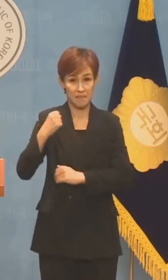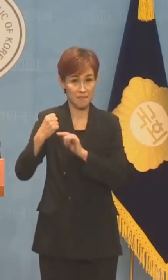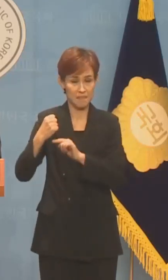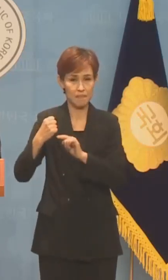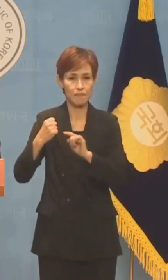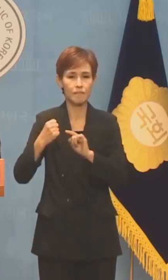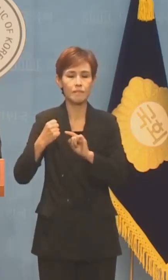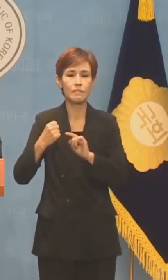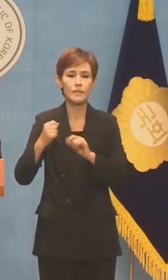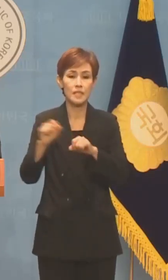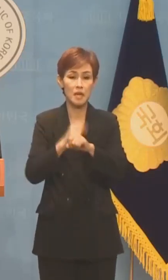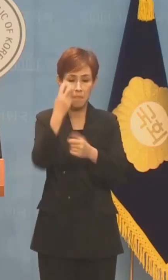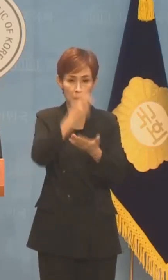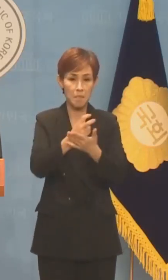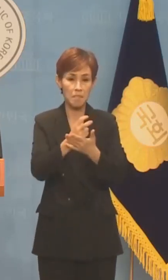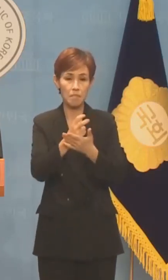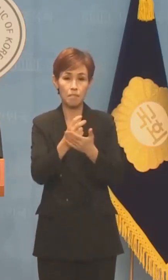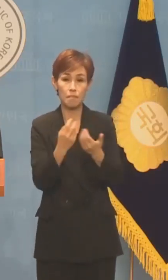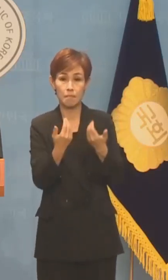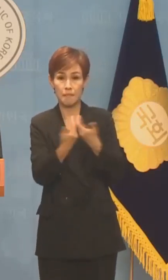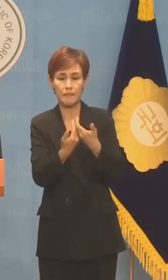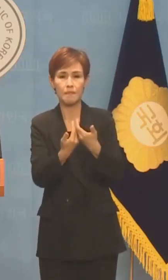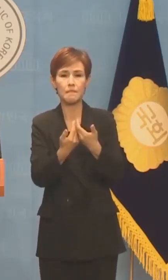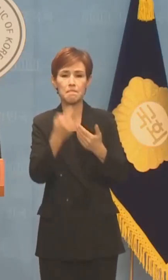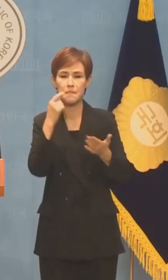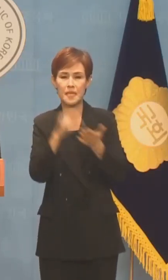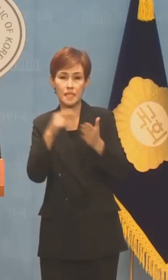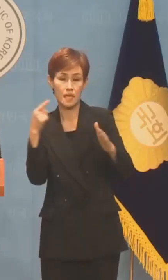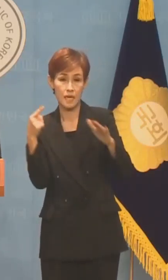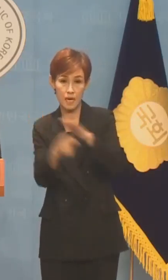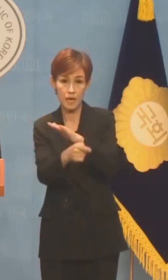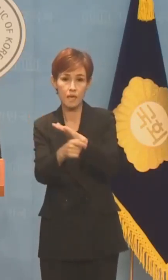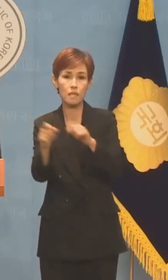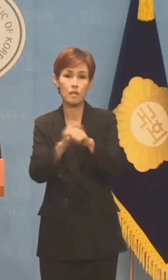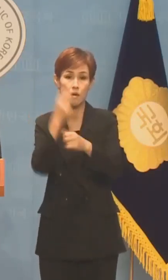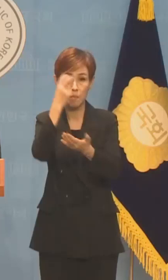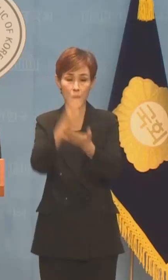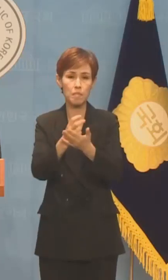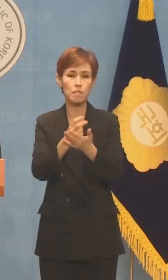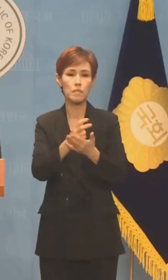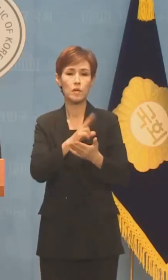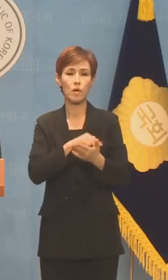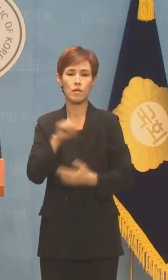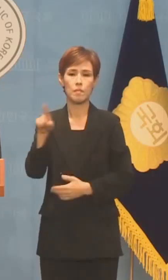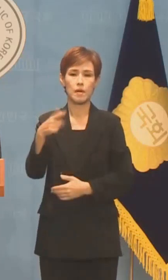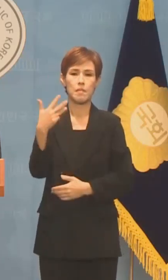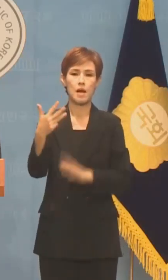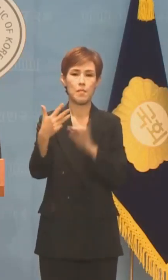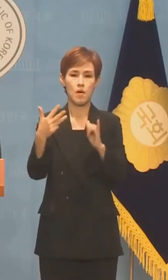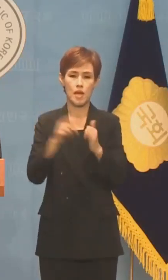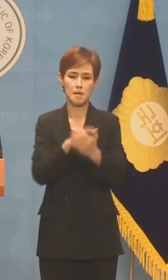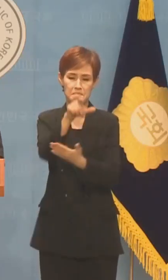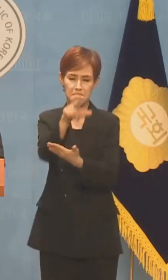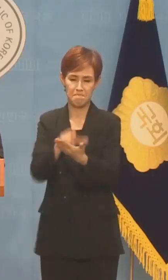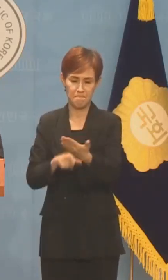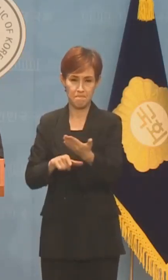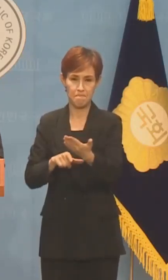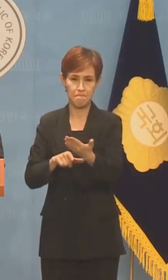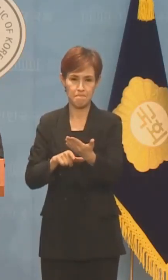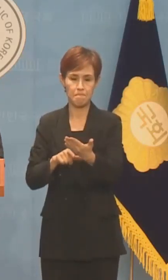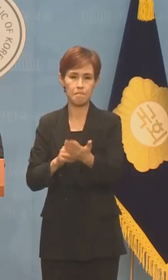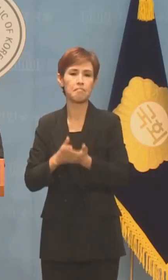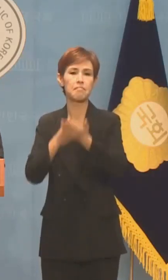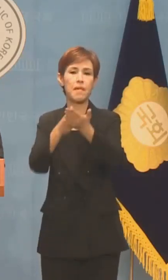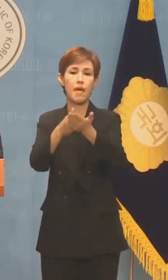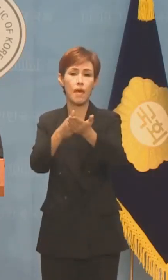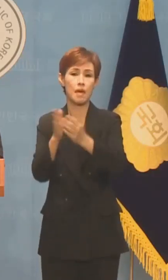내란 특검법에 맞선 이른바 비상계엄 특검법을 소속 의원 108명 전원의 이름으로 당론